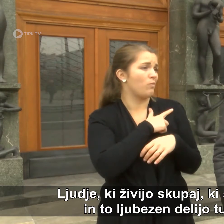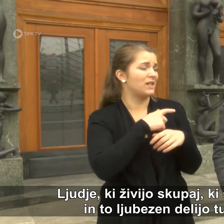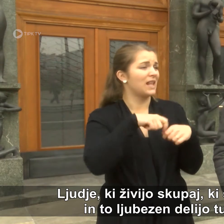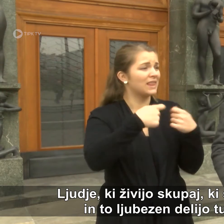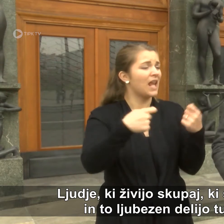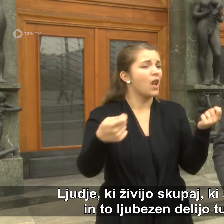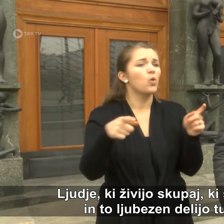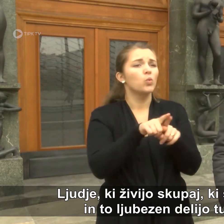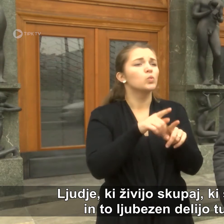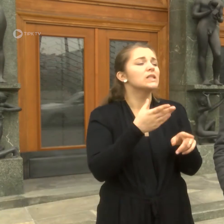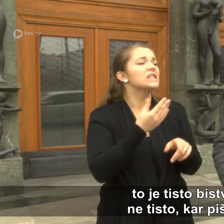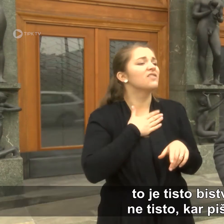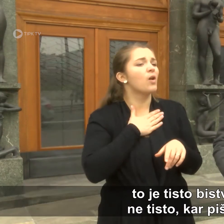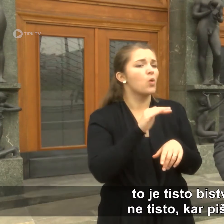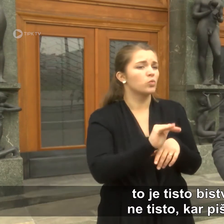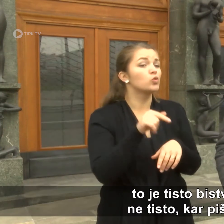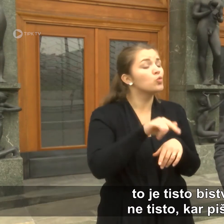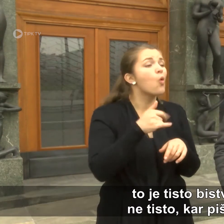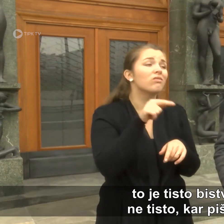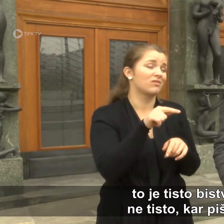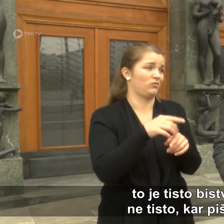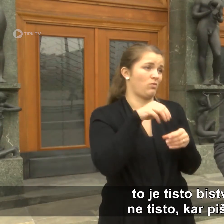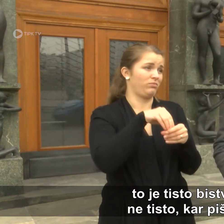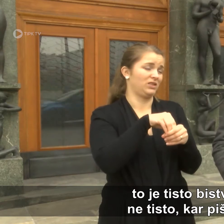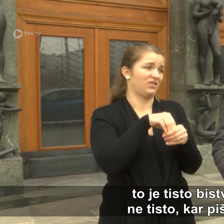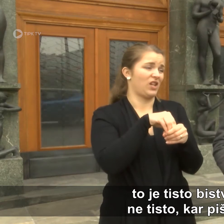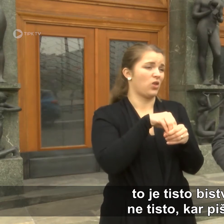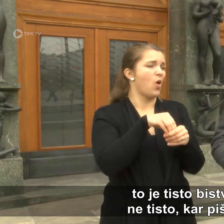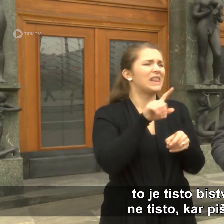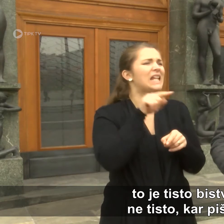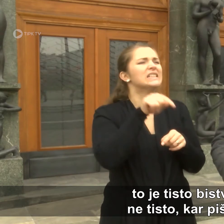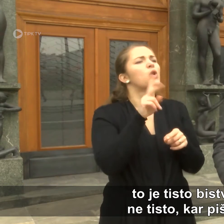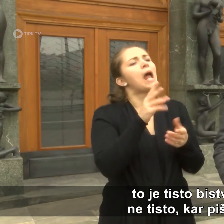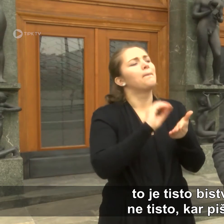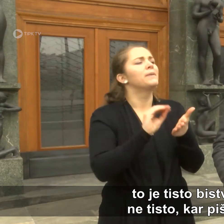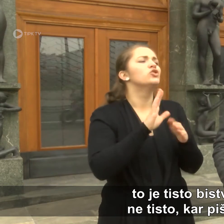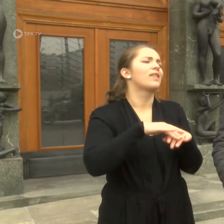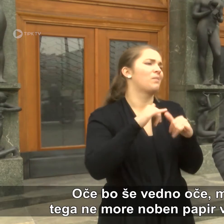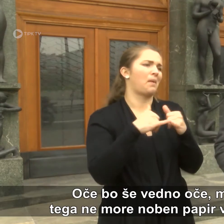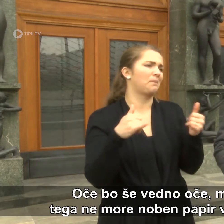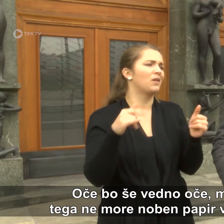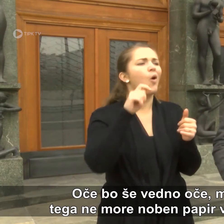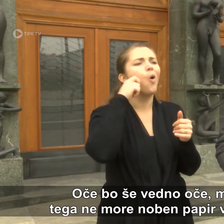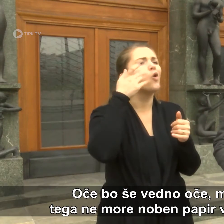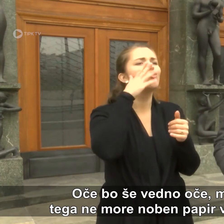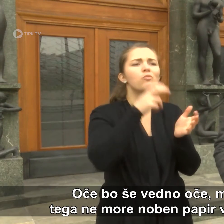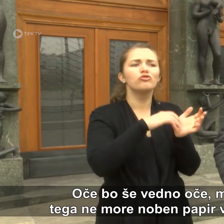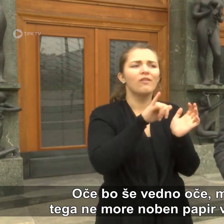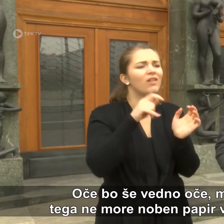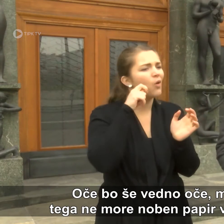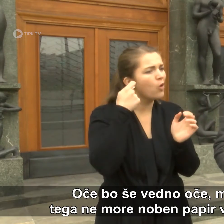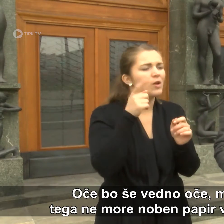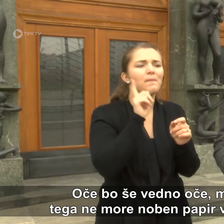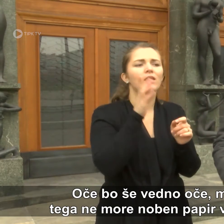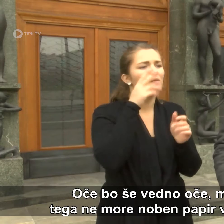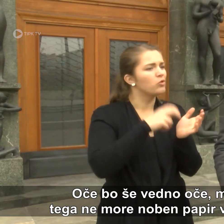delijo tudi svojimi otroci. To je tisto bistveno. A veste, ne tisto, kar piše na papirju. Oče bo še vedno oče,